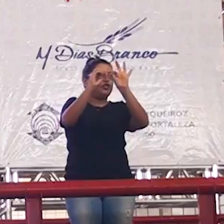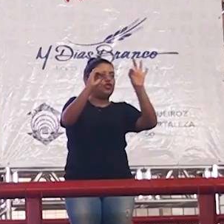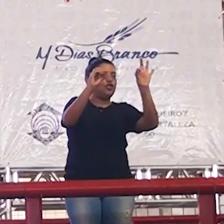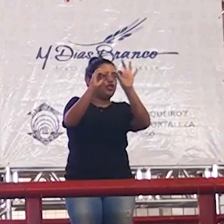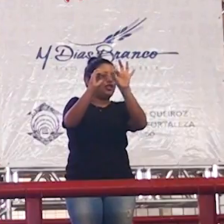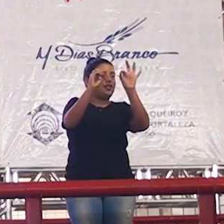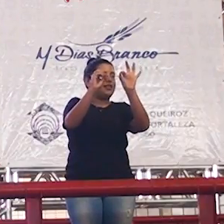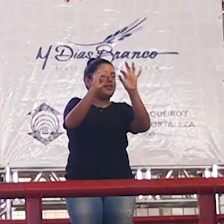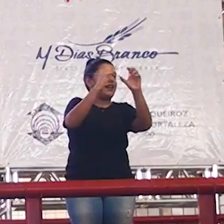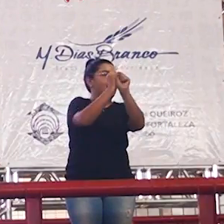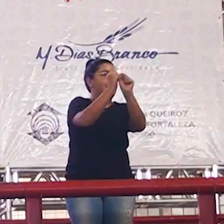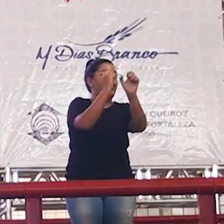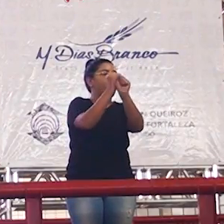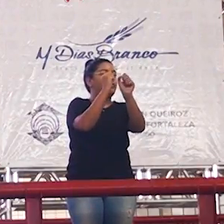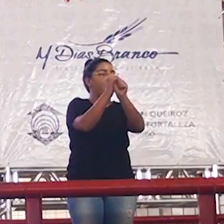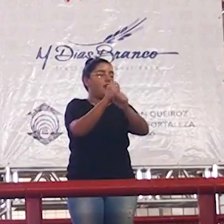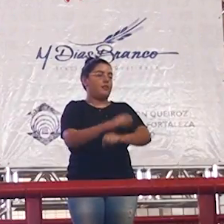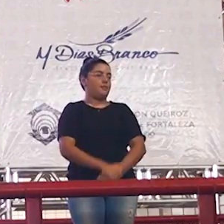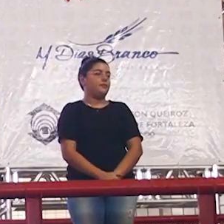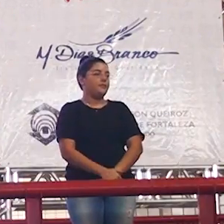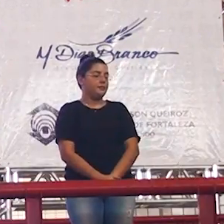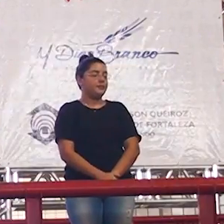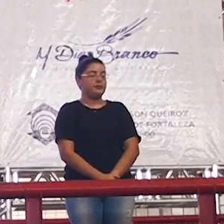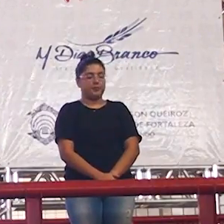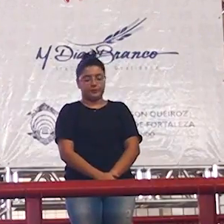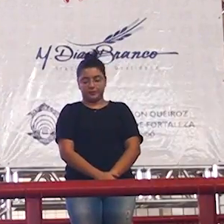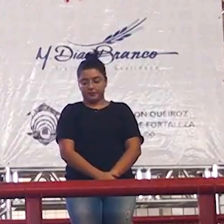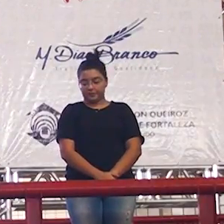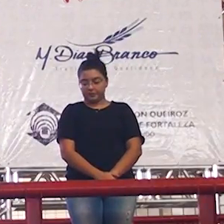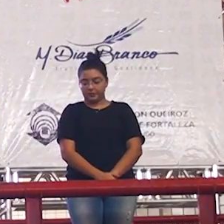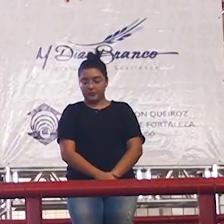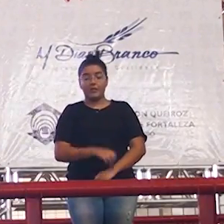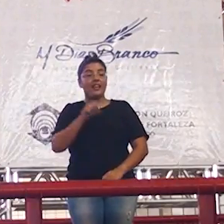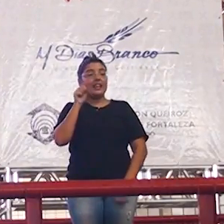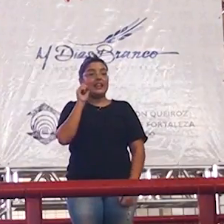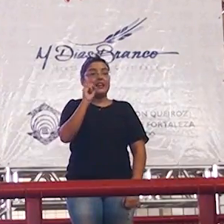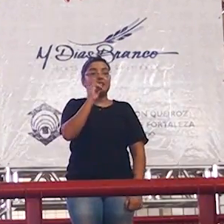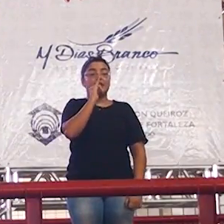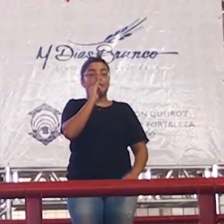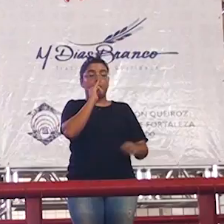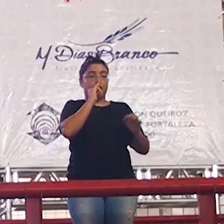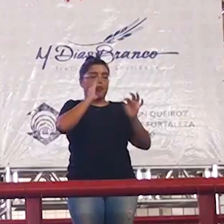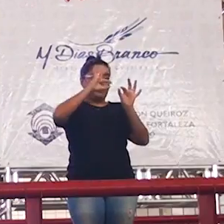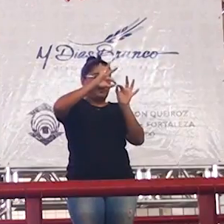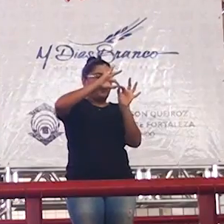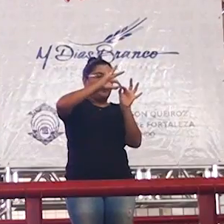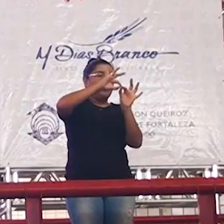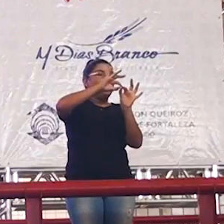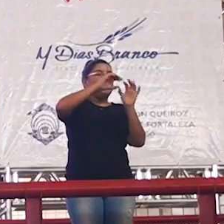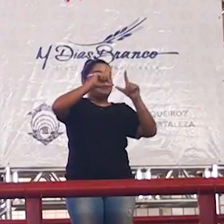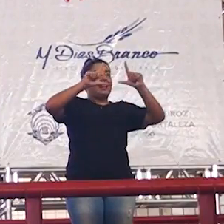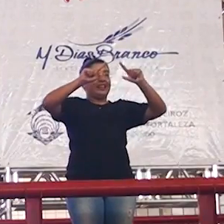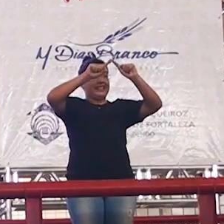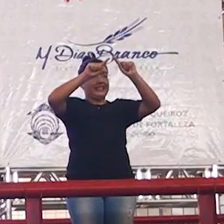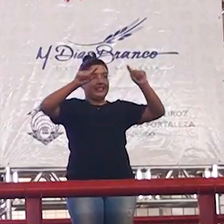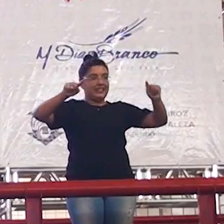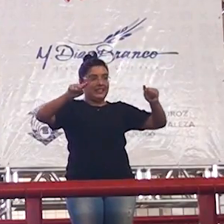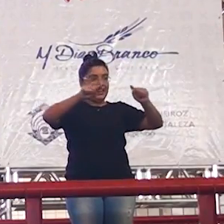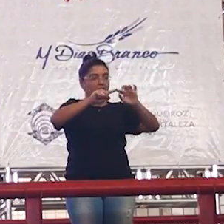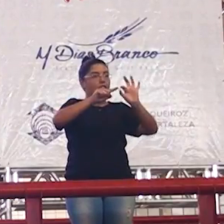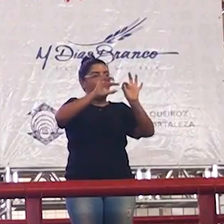igual ao raio da circunferência que está dentro. Mas se a circunferência estiver fora, o raio